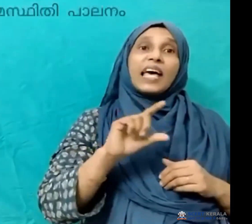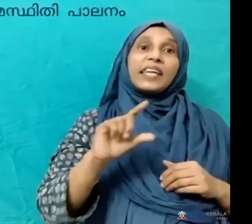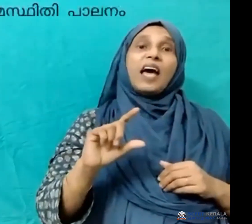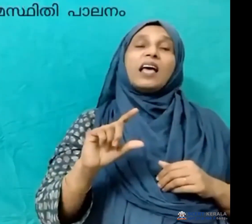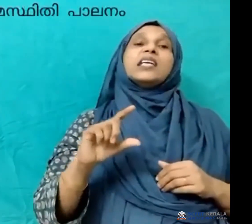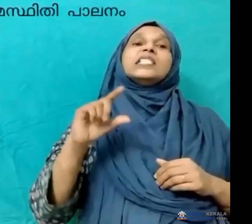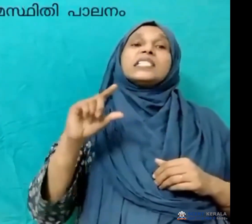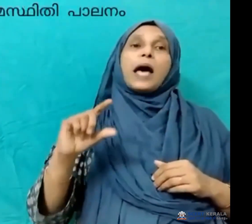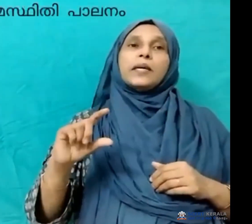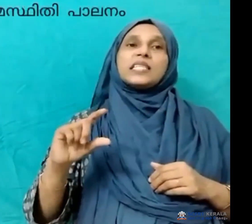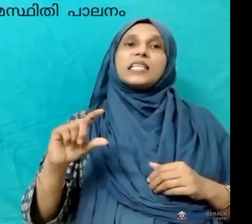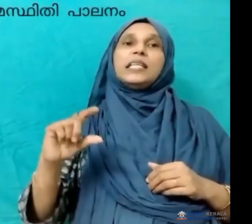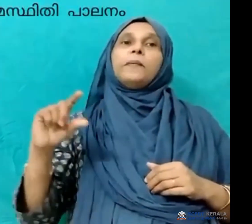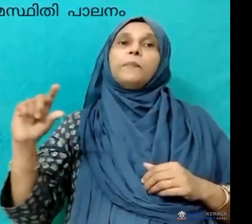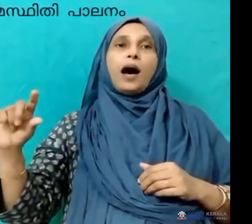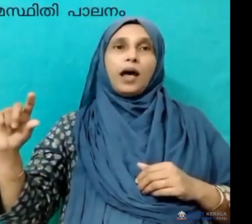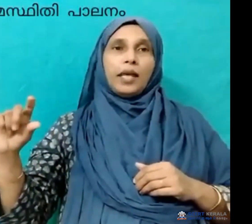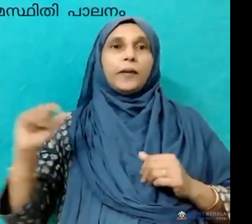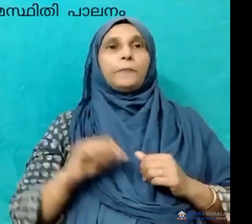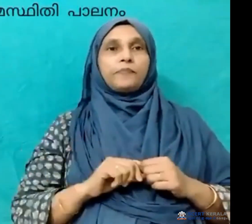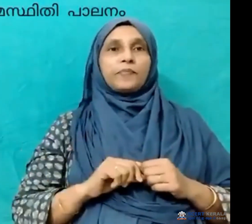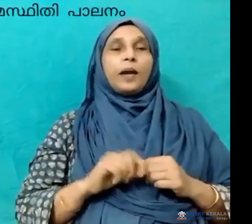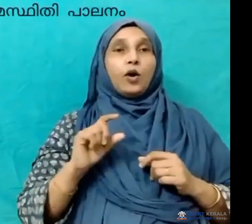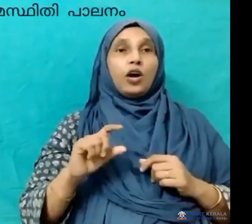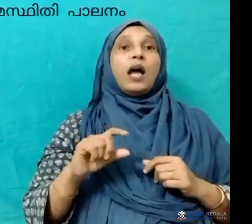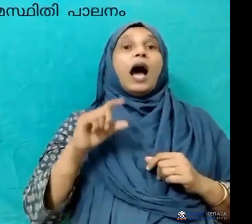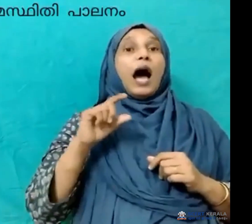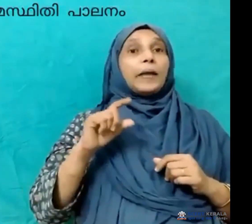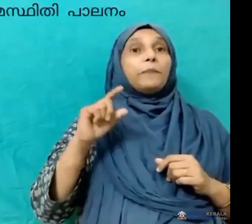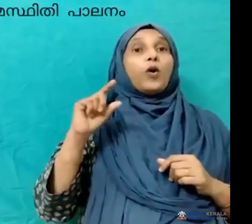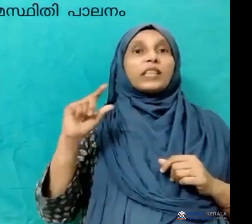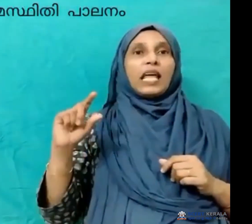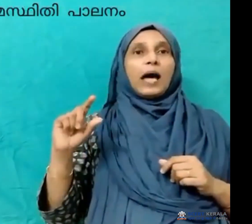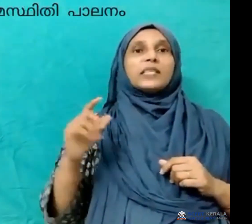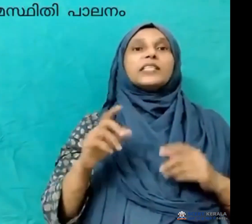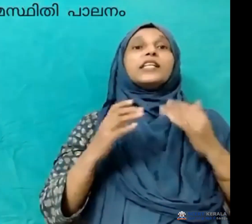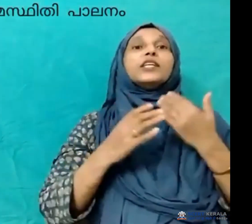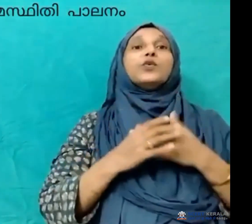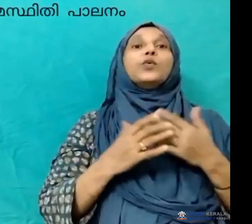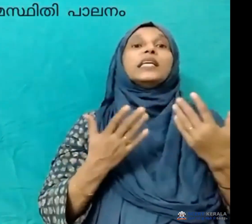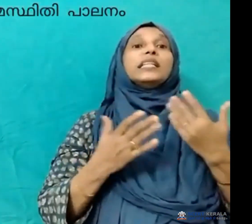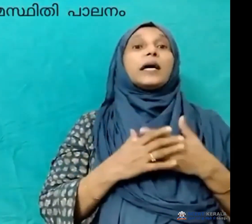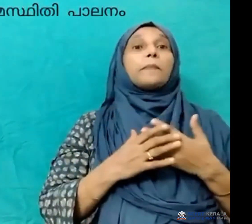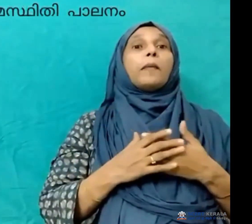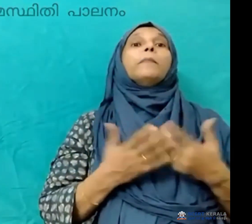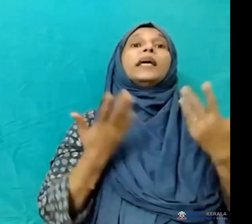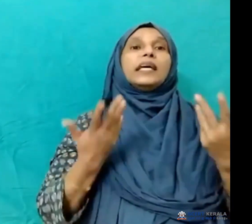ആന്തര സമസ്ഥിതി പാലനം. അപ്പോ ഹൈപ്പോ തലാമസിന്റെ ജോലി ധർമ്മം